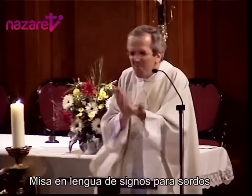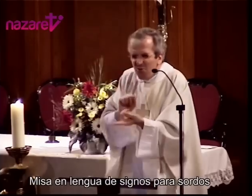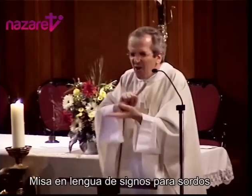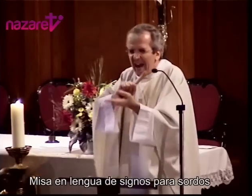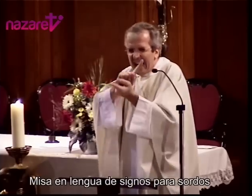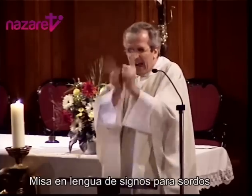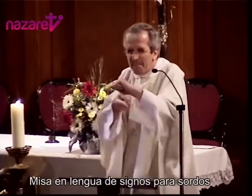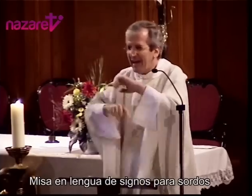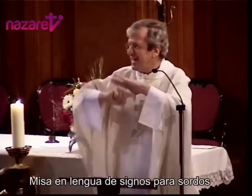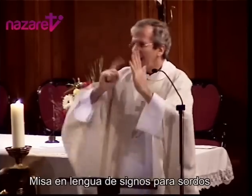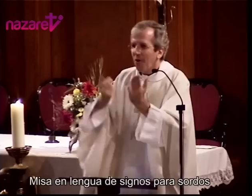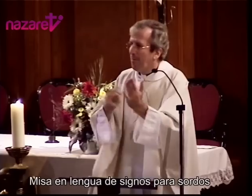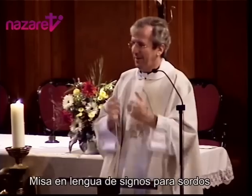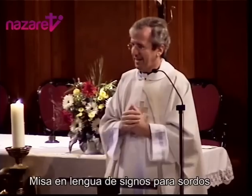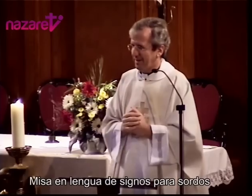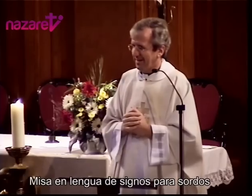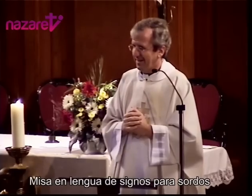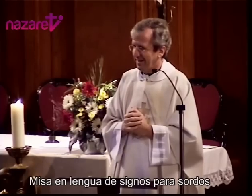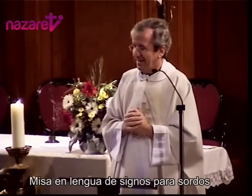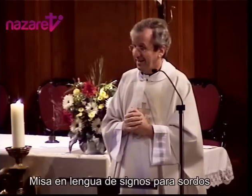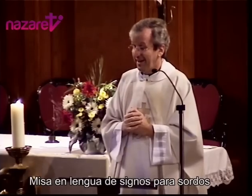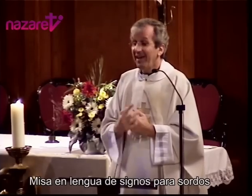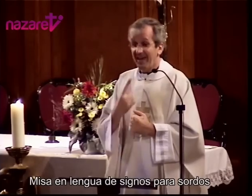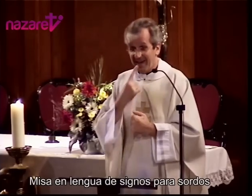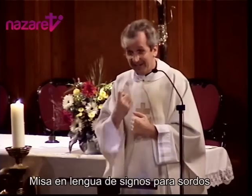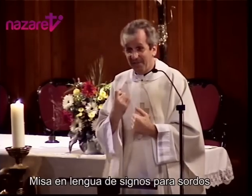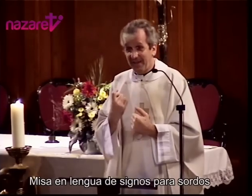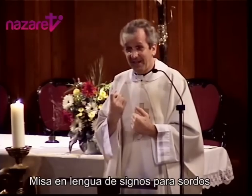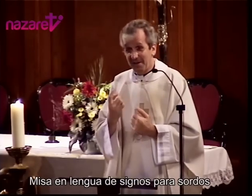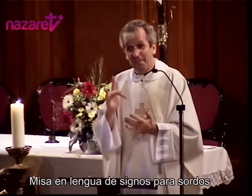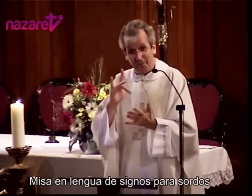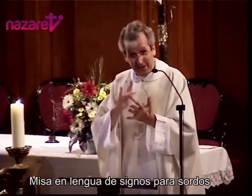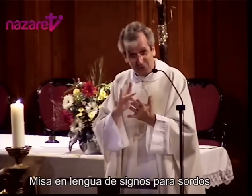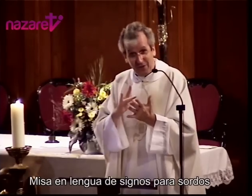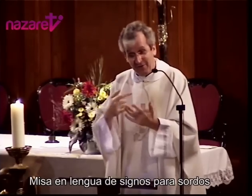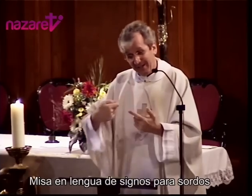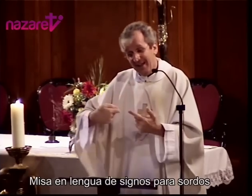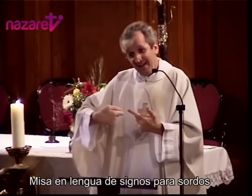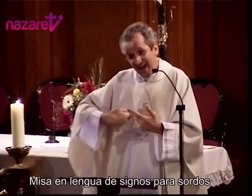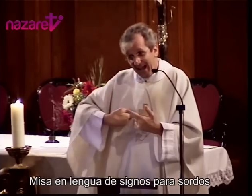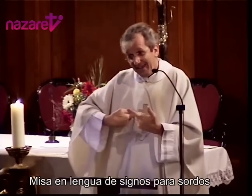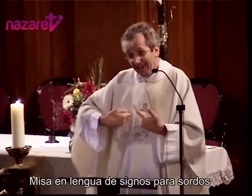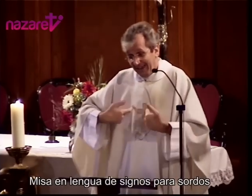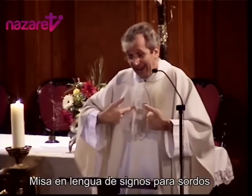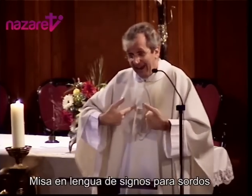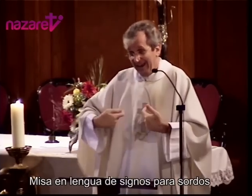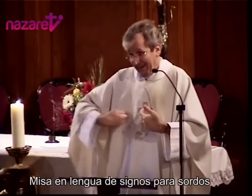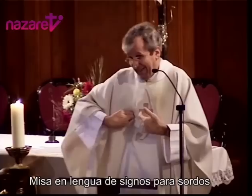mundo cambiaría completamente. Es difícil, porque en los corazones hay la